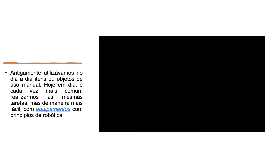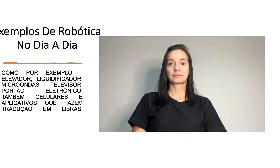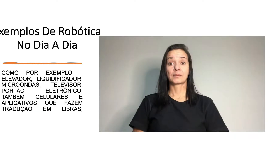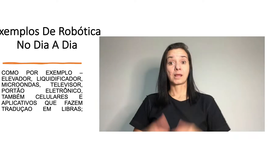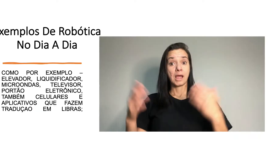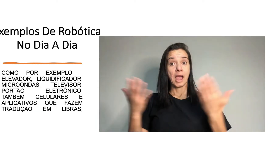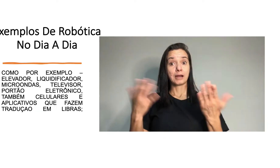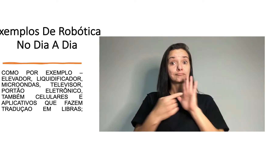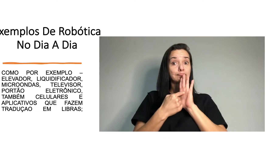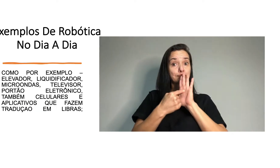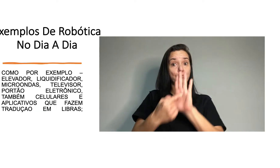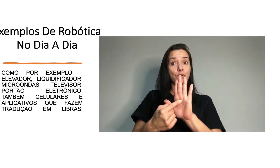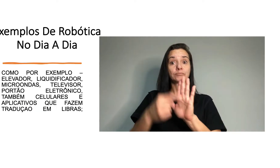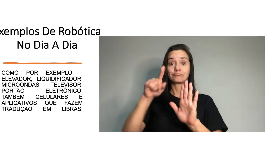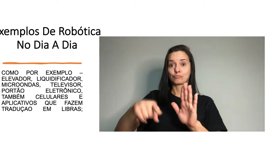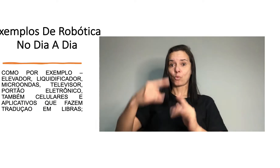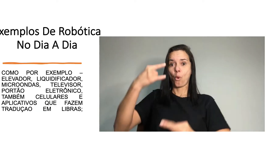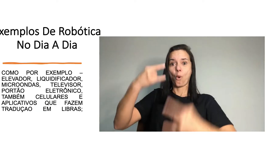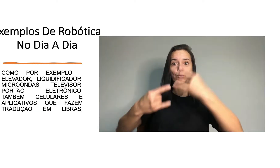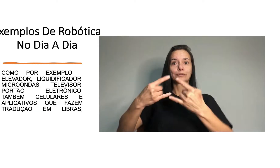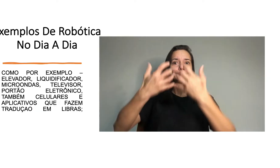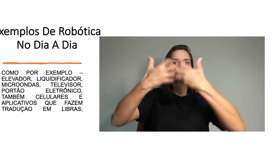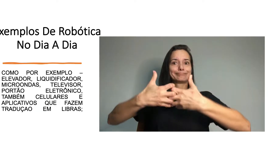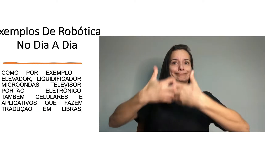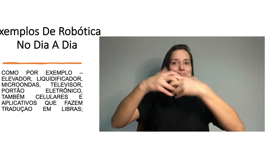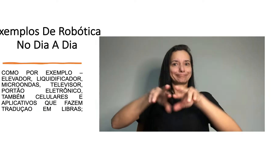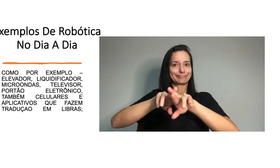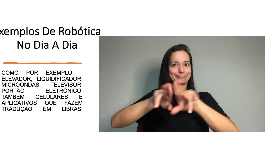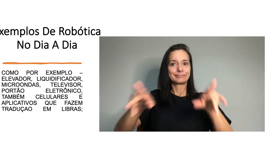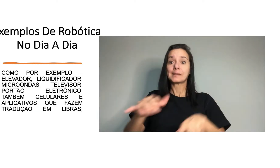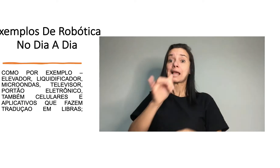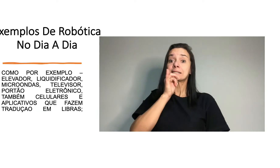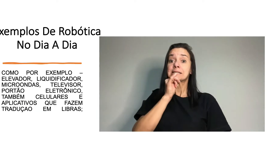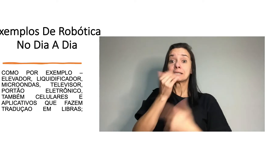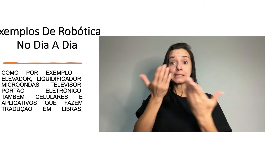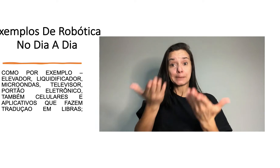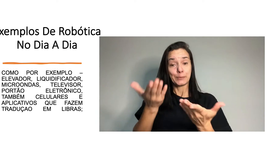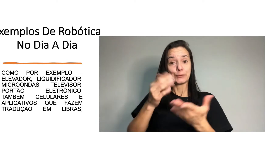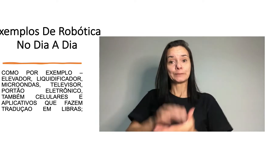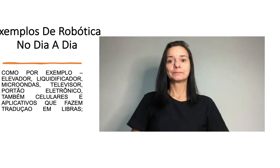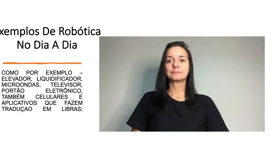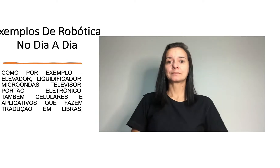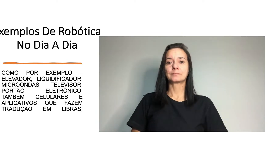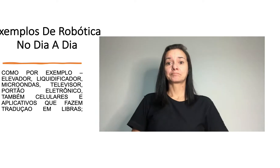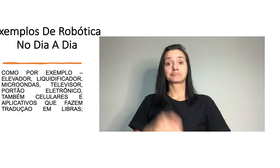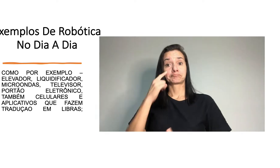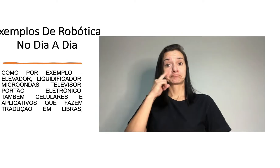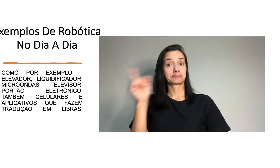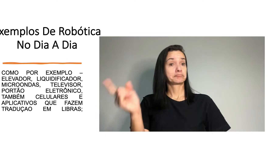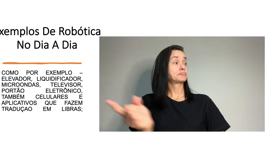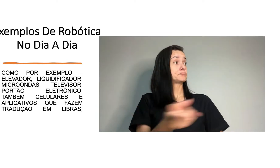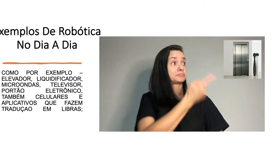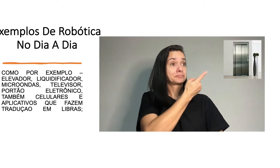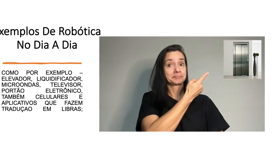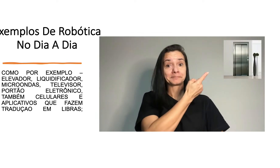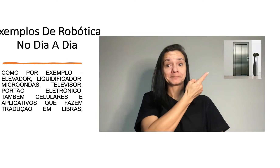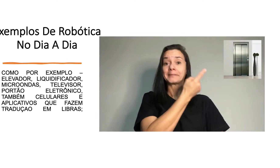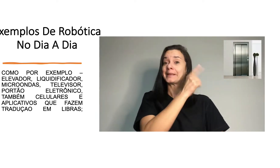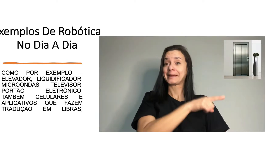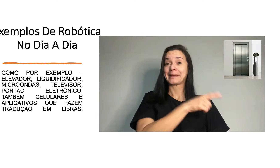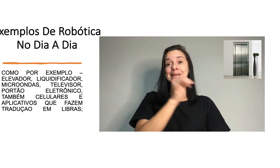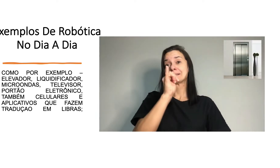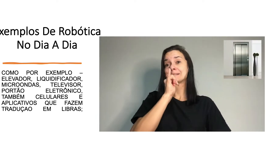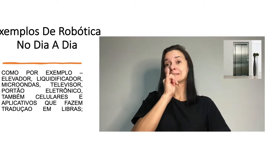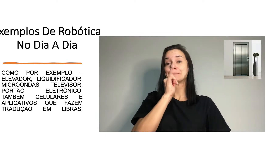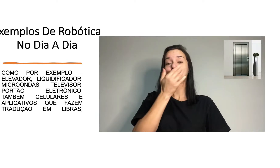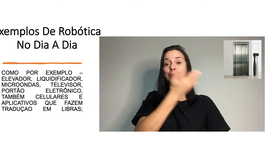robótica. Agora vou mostrar alguns itens e máquinas que contêm princípios de robótica.